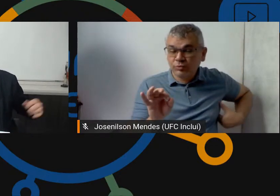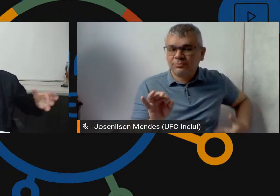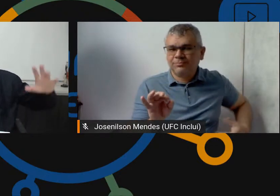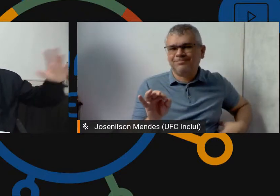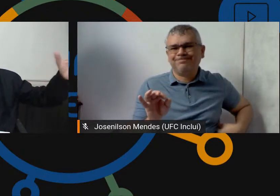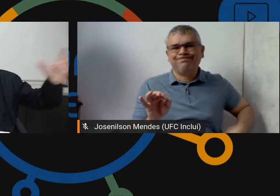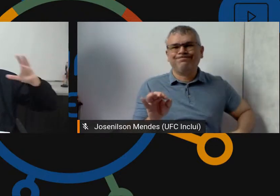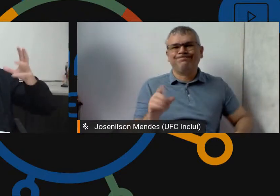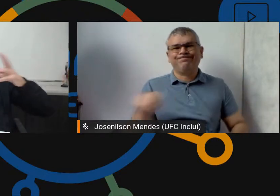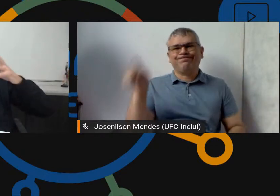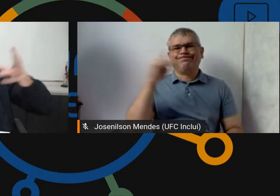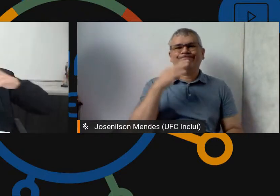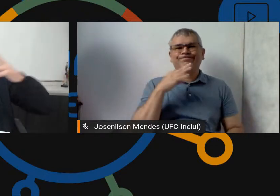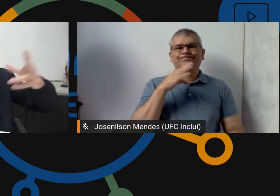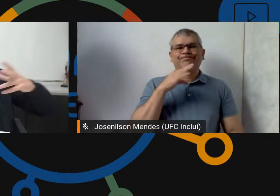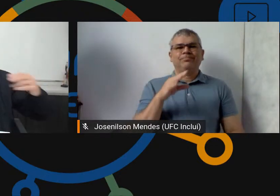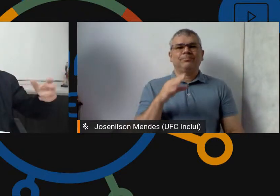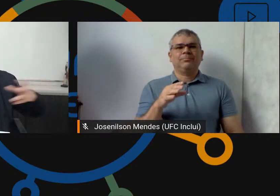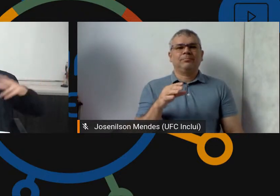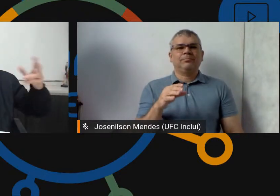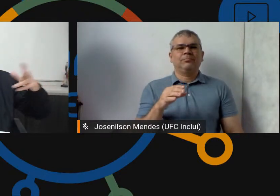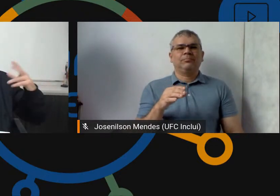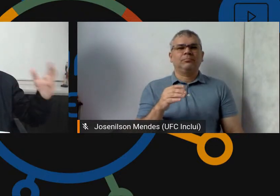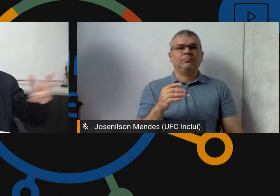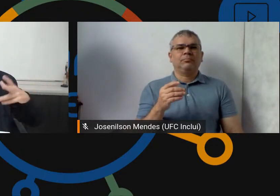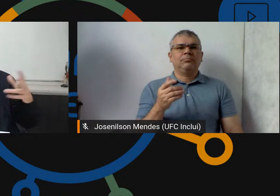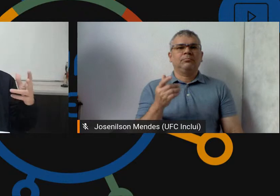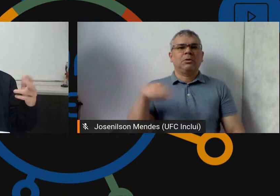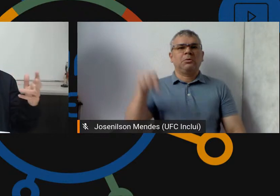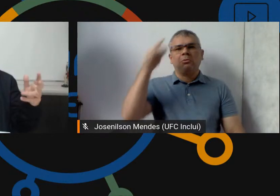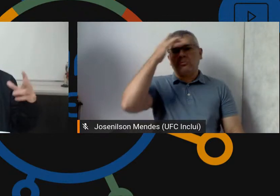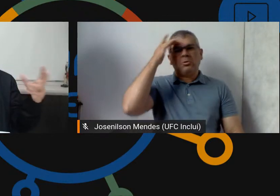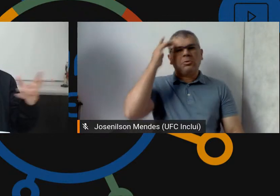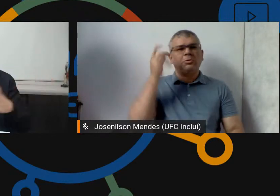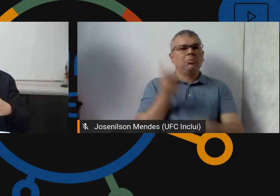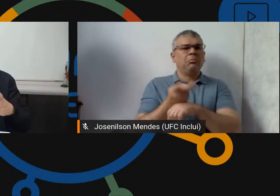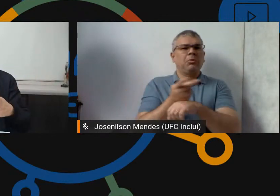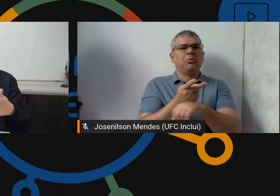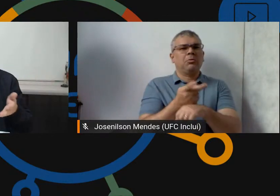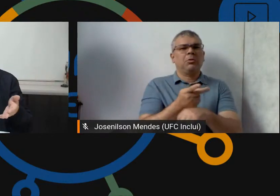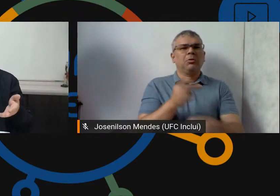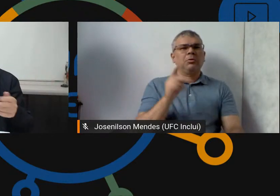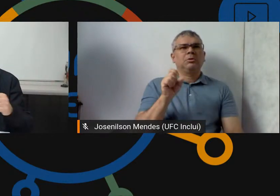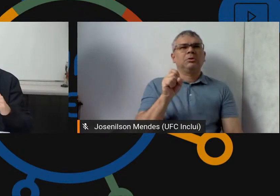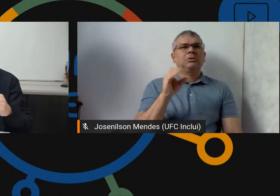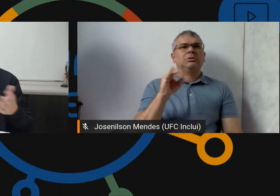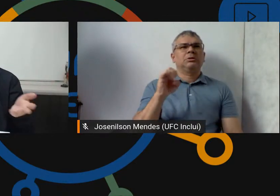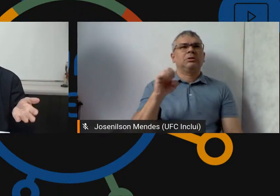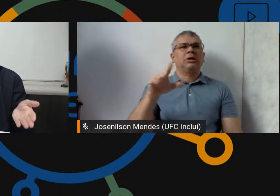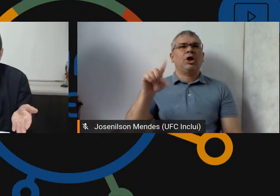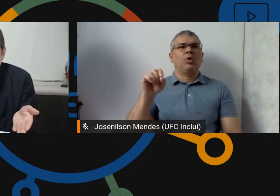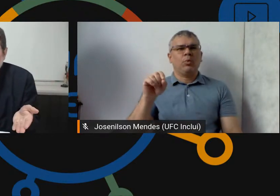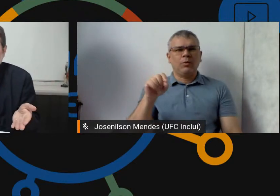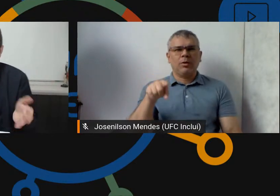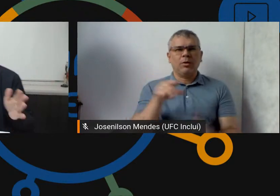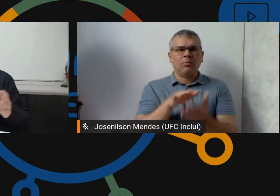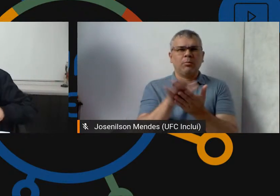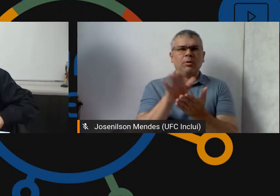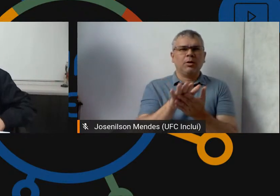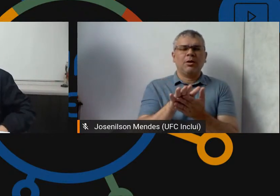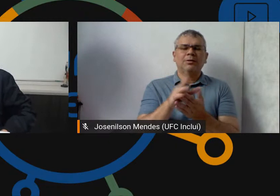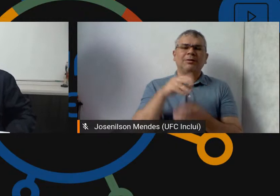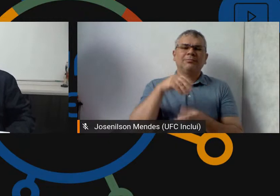do exterior vai ficar procurando Cielo, cientistas do mundo, de outros lugares, vai ficar procurando Cielo para publicar, tá? É uma coisa interna,